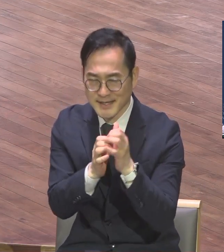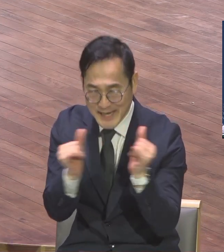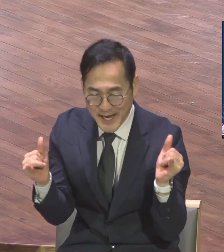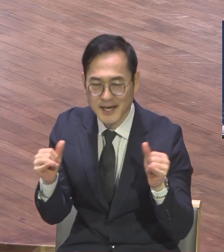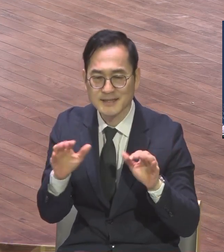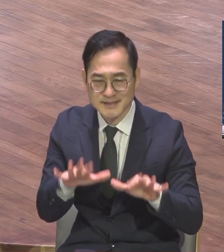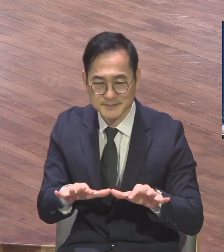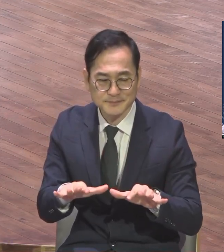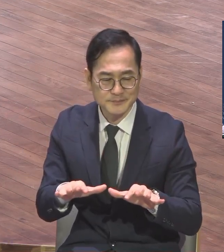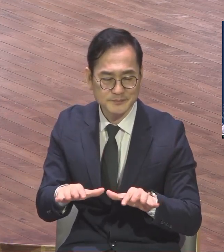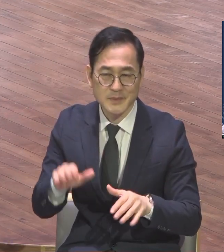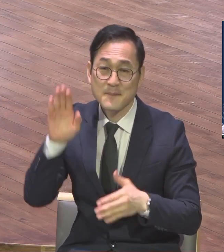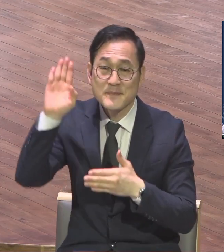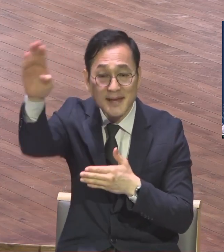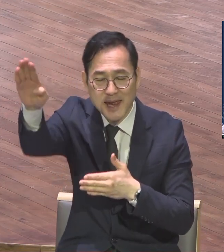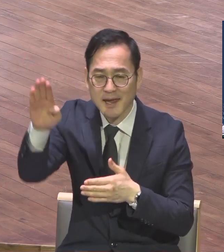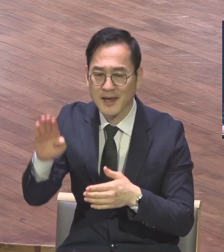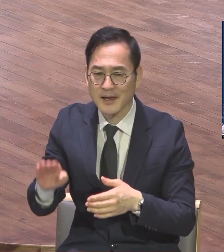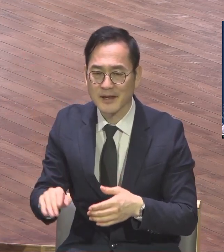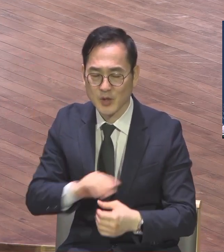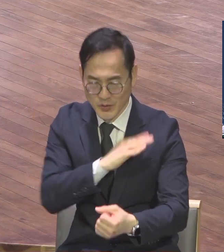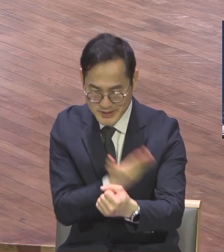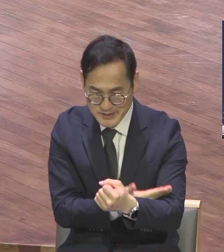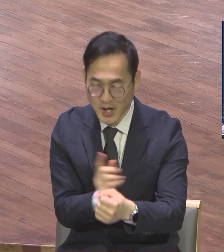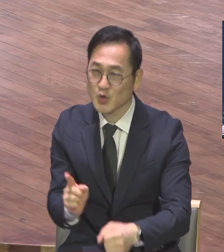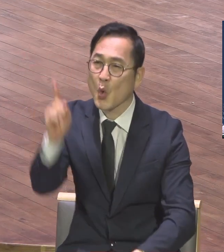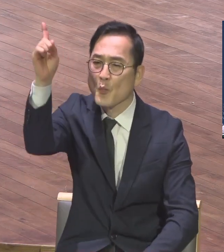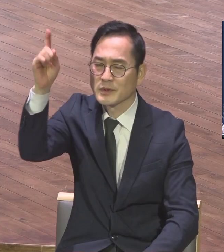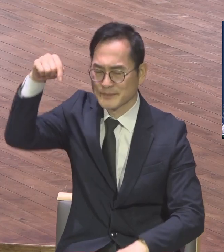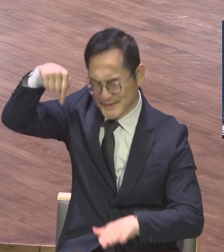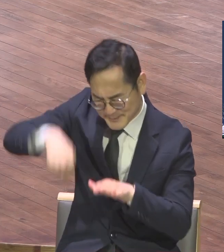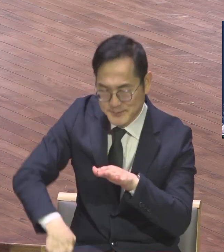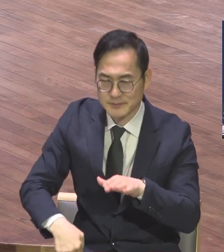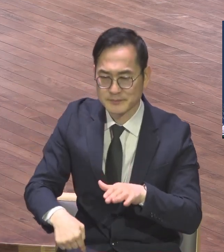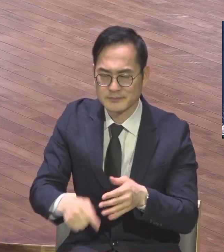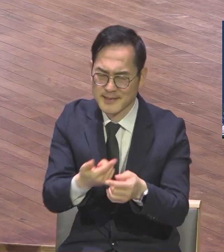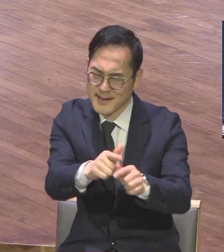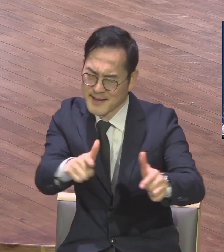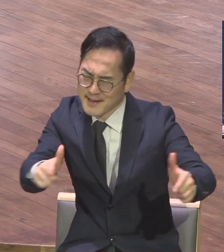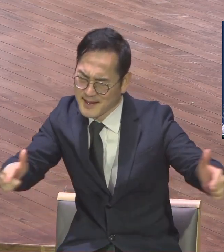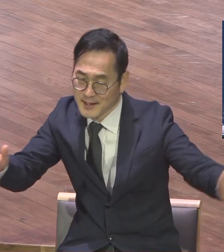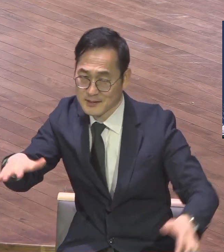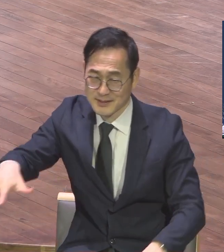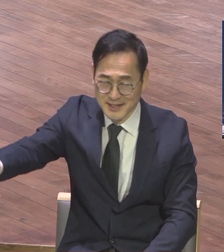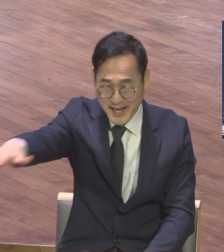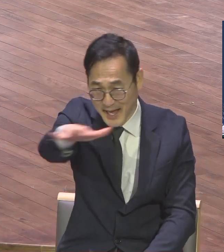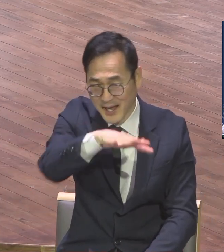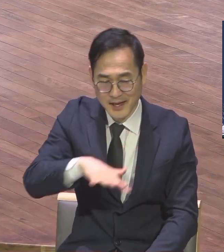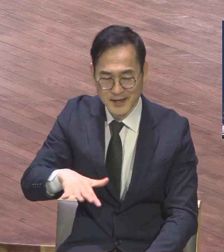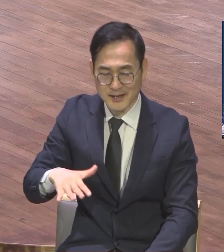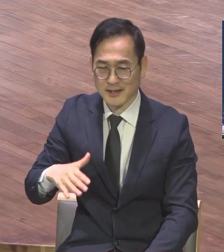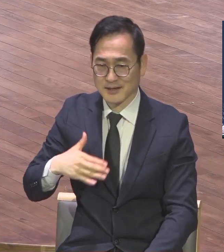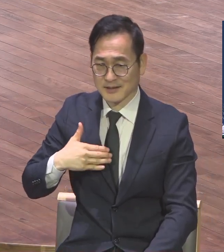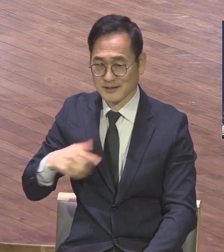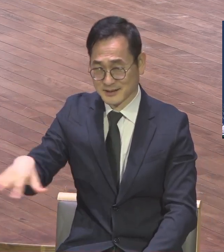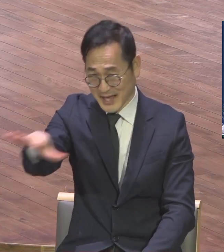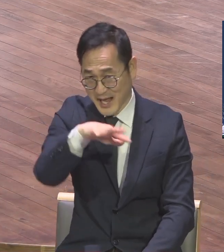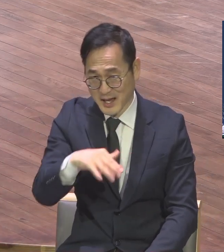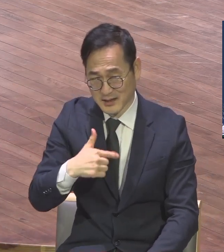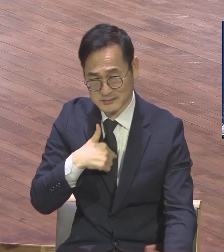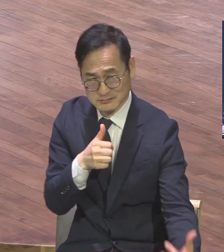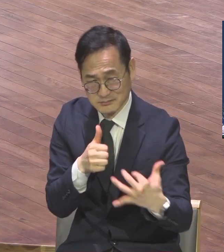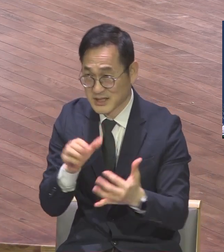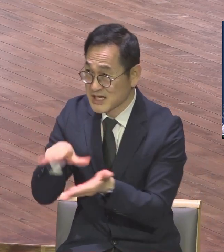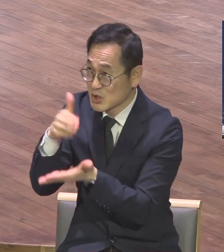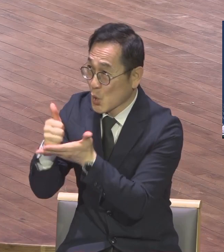현대일이나 장래일이나 능력이나 높음이나 깊음이나 다른 아무 피조물이라도 우리를 그리스도 예수 안에 있는